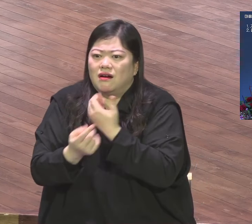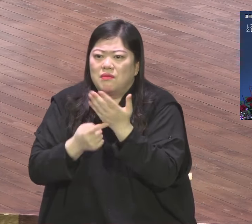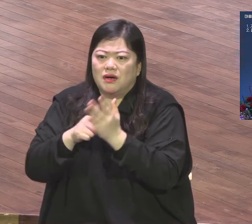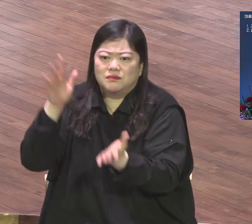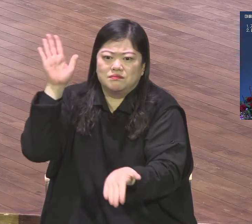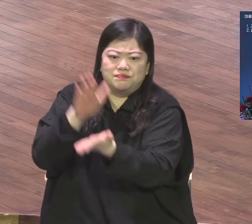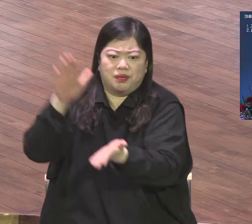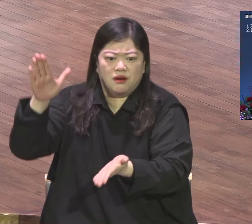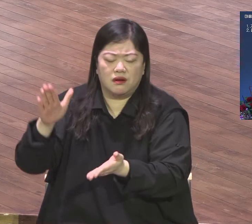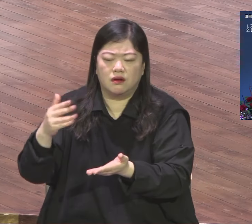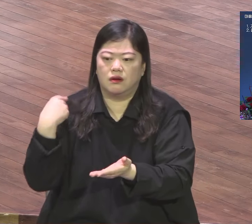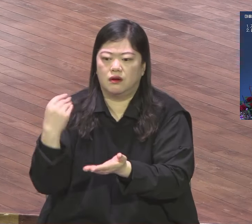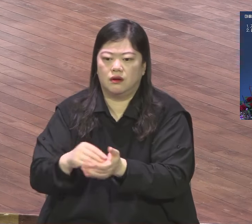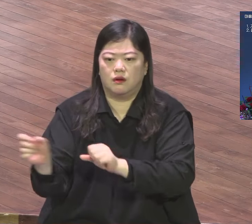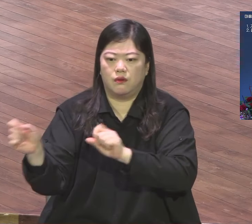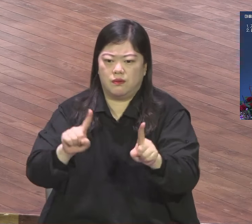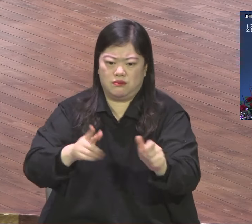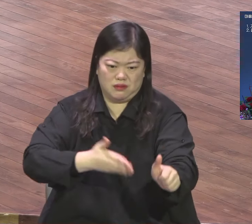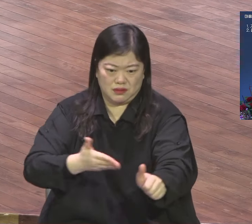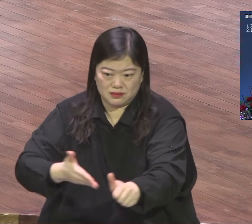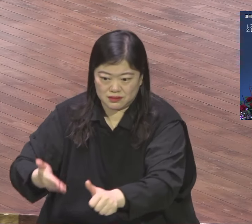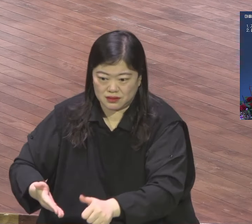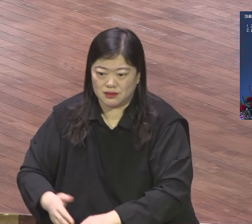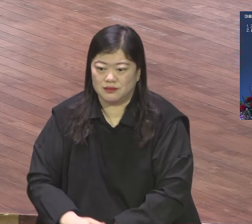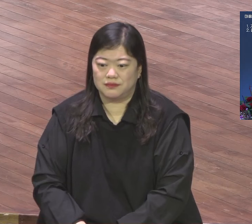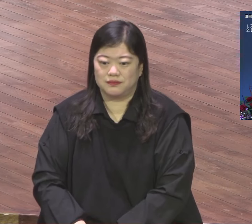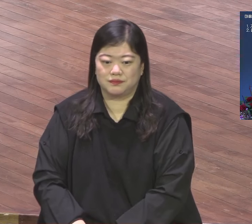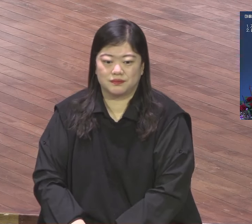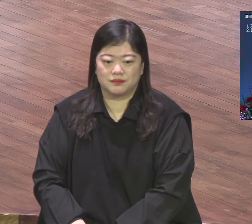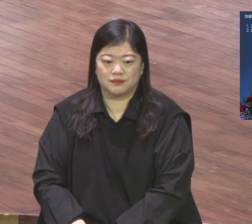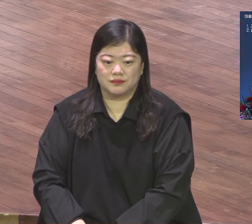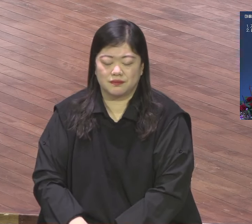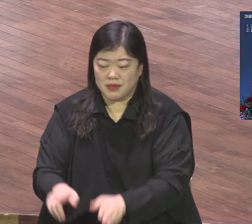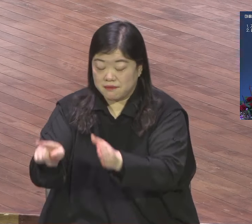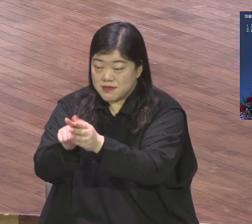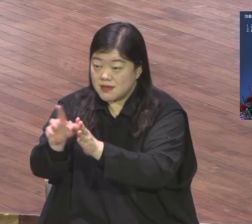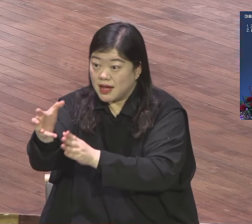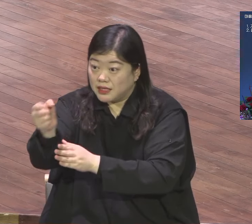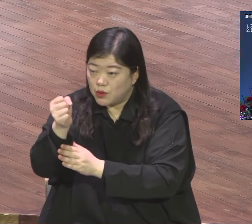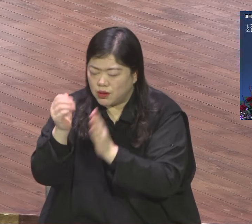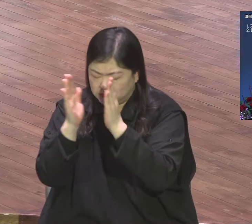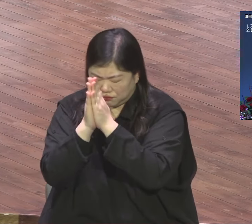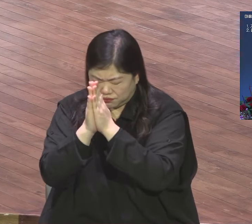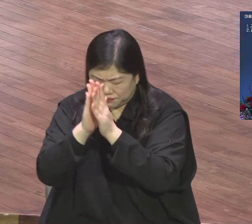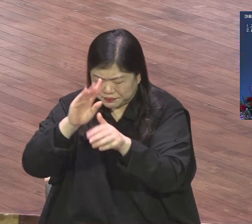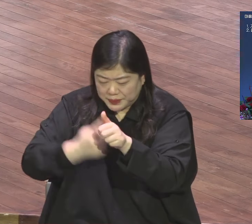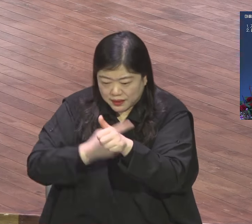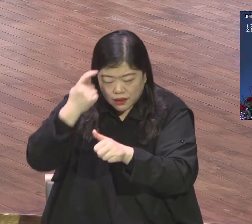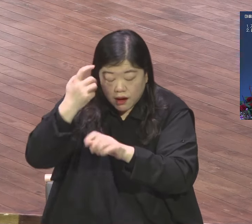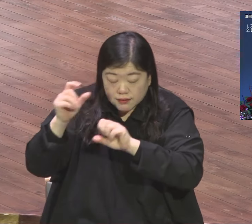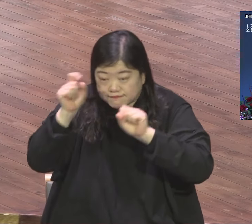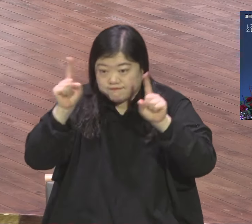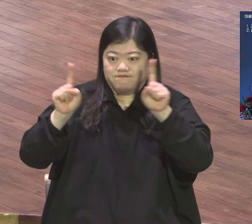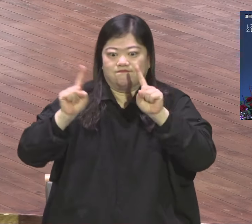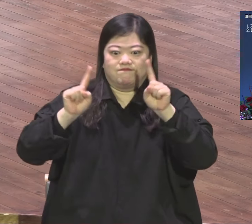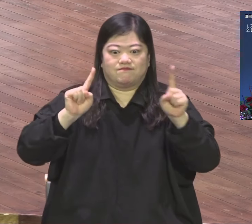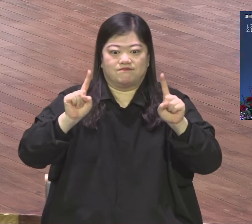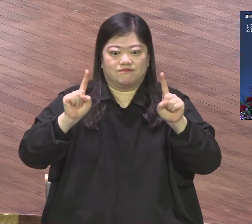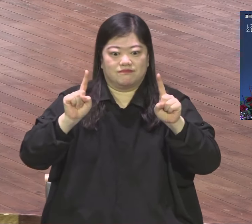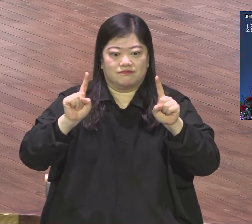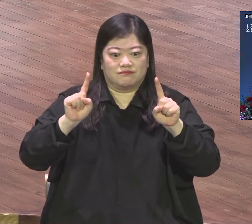교만입니다. 예언계 모든 성도들을 절대 믿음 가지고 기도로 깨어있는 삶을 살고 지역 교회